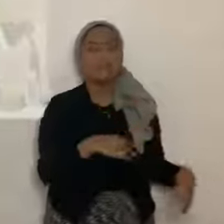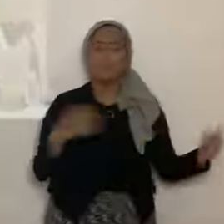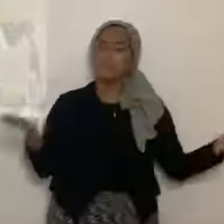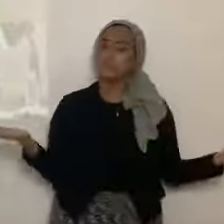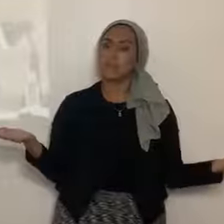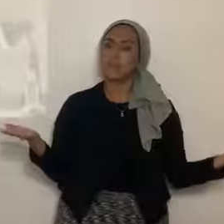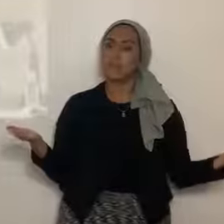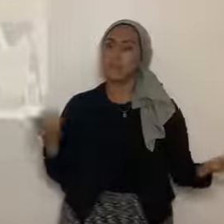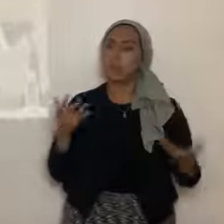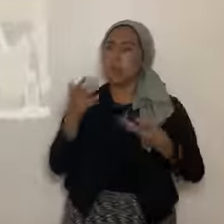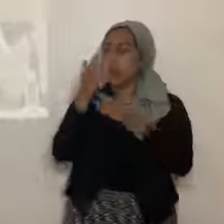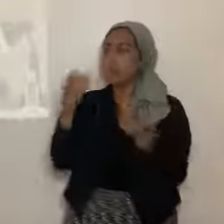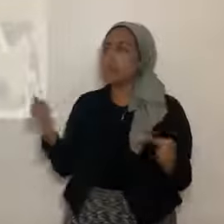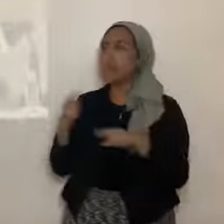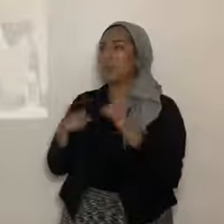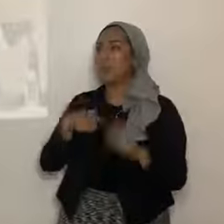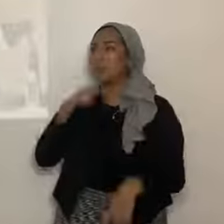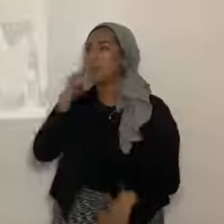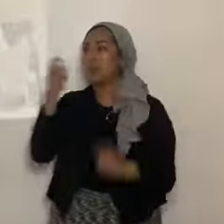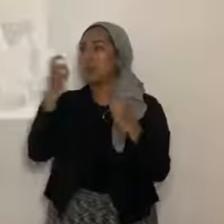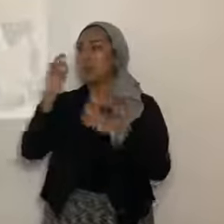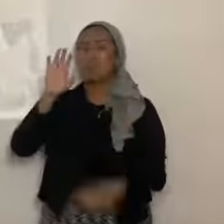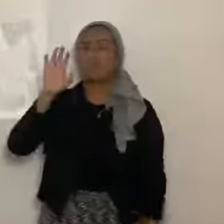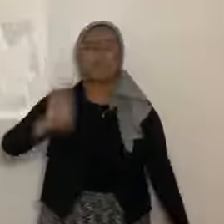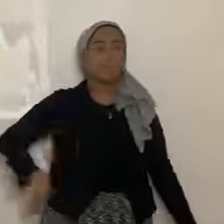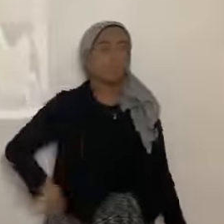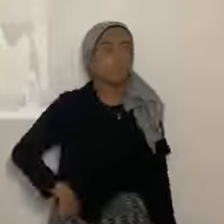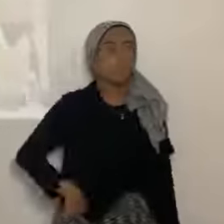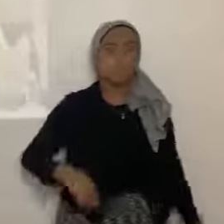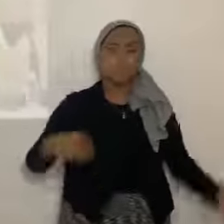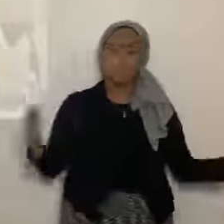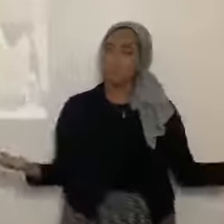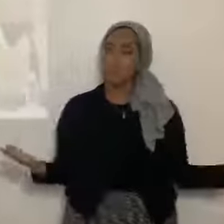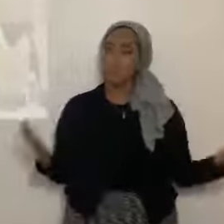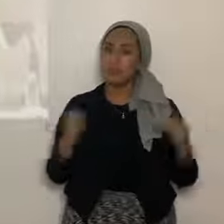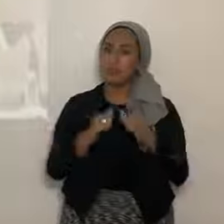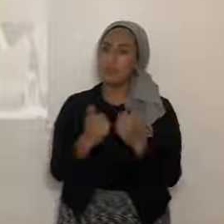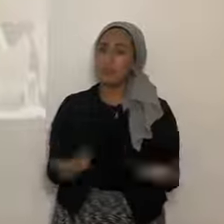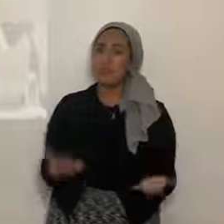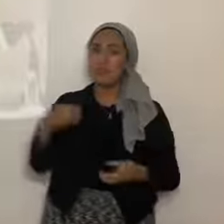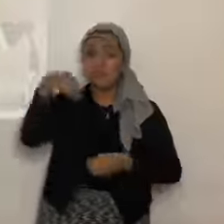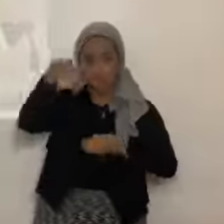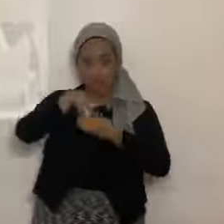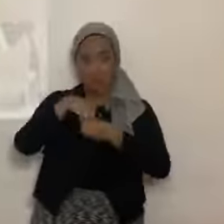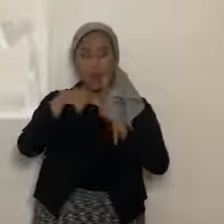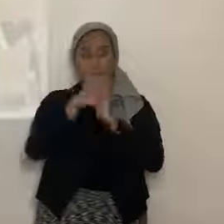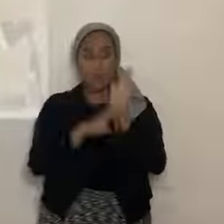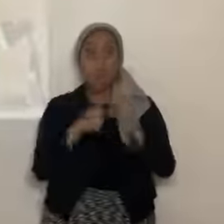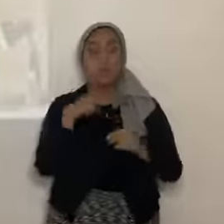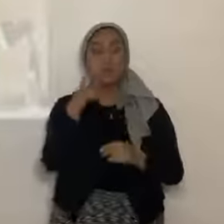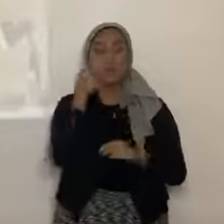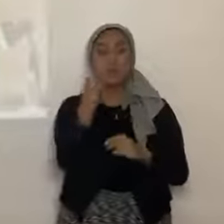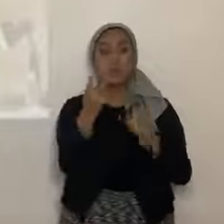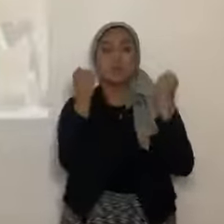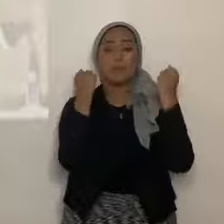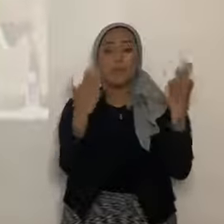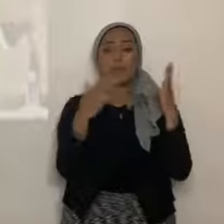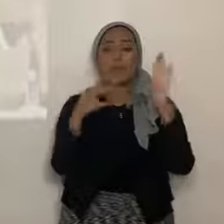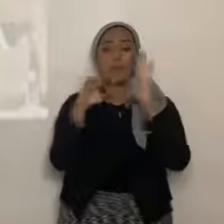Quiero que me sanes, pero no me interesan tus fiestas. ¿Cómo? En la Biblia vemos muchos ejemplos de que la gente